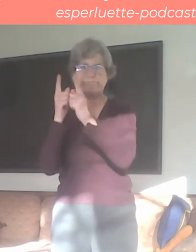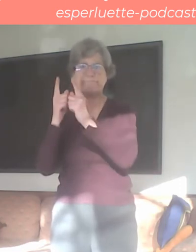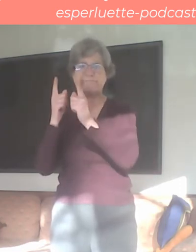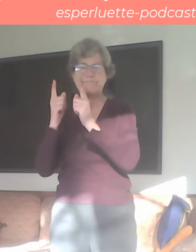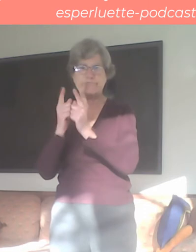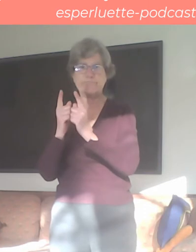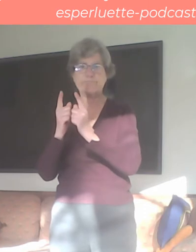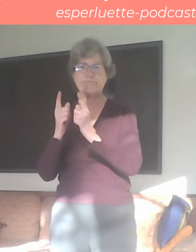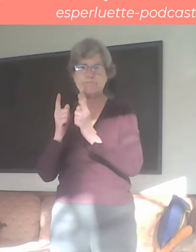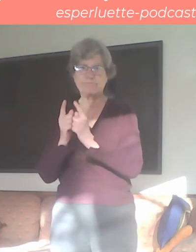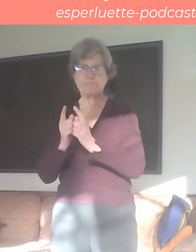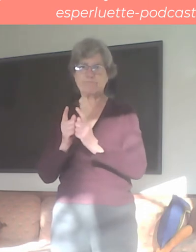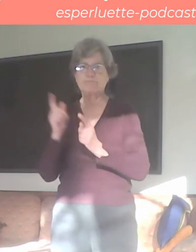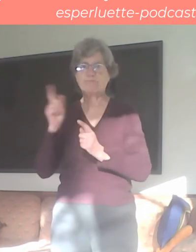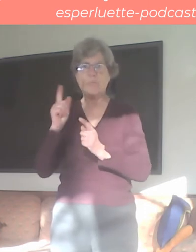signait avec un copain par vidéo,